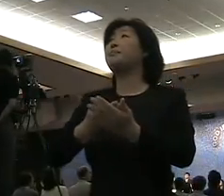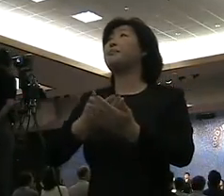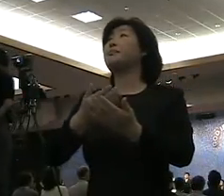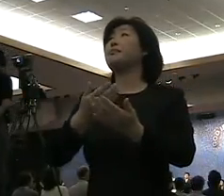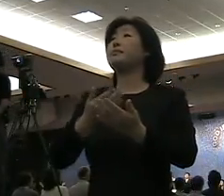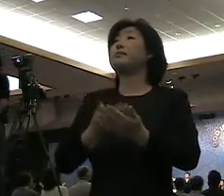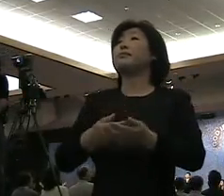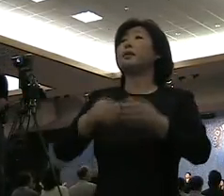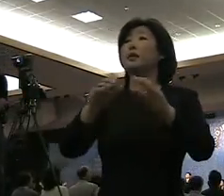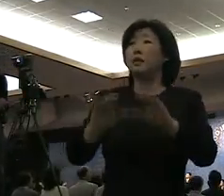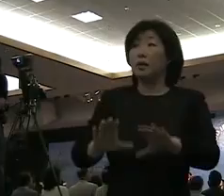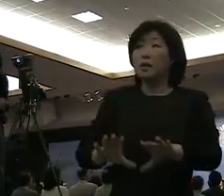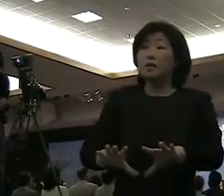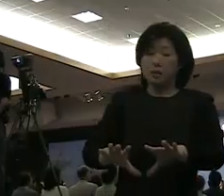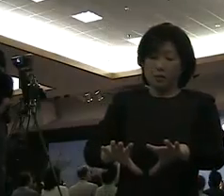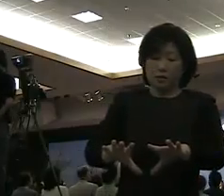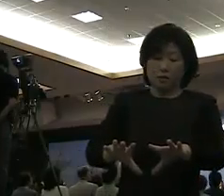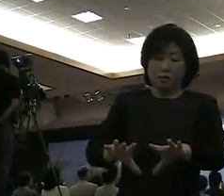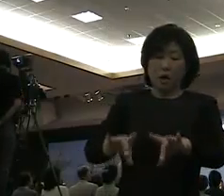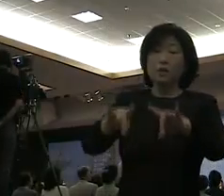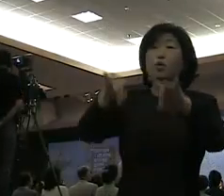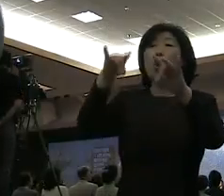창조의 아버지,